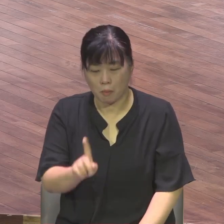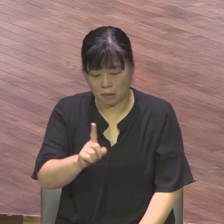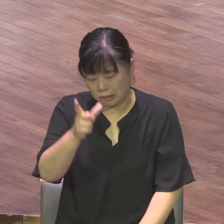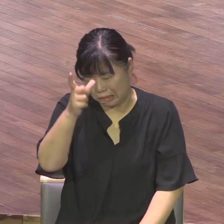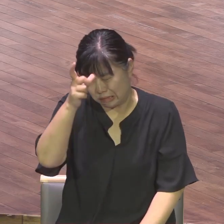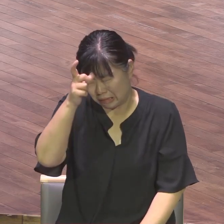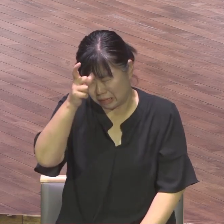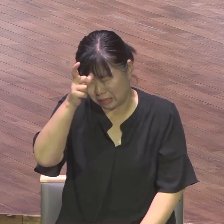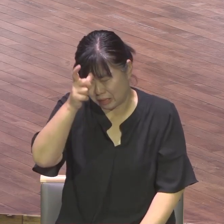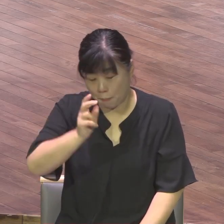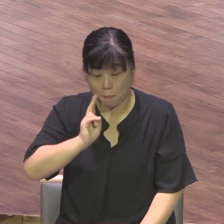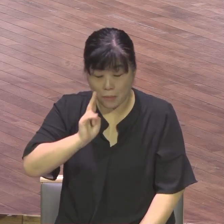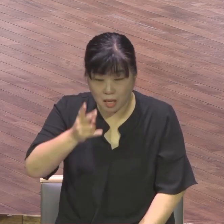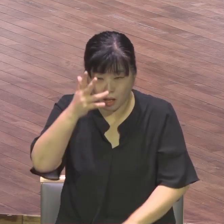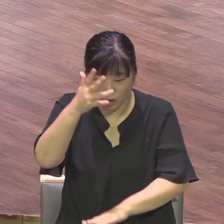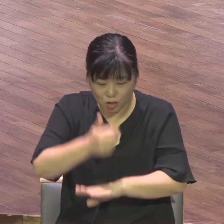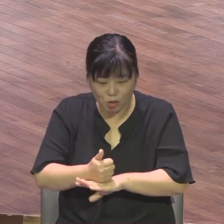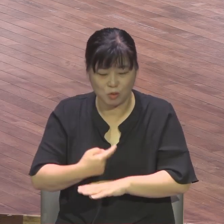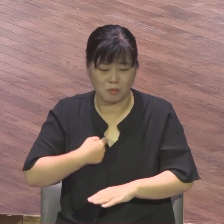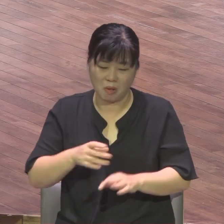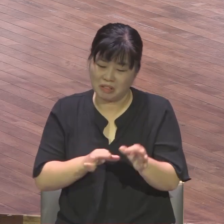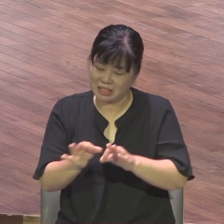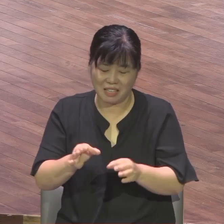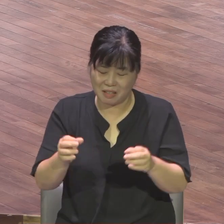스스로 자기 생각이 빠져가지고